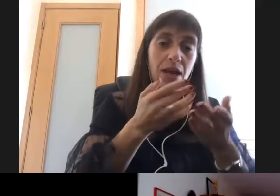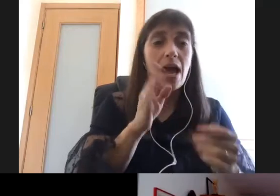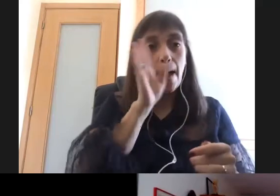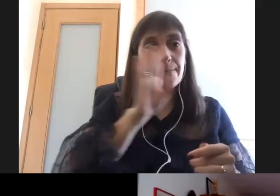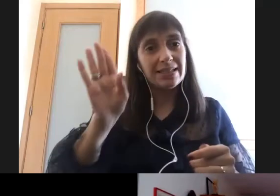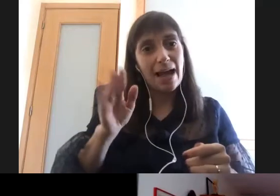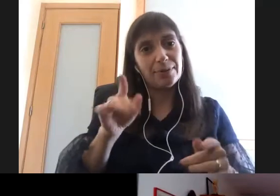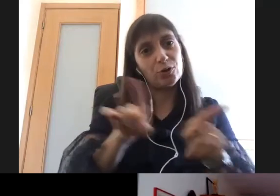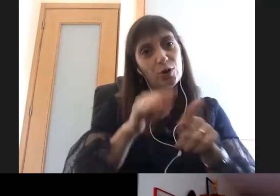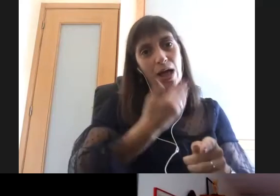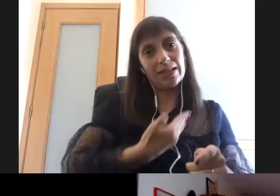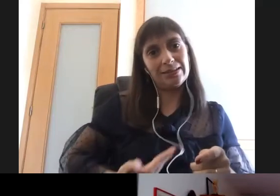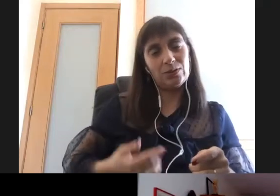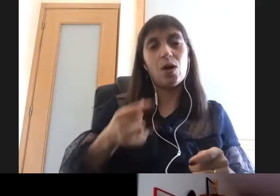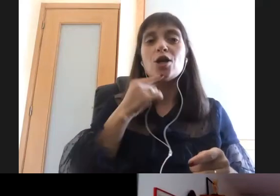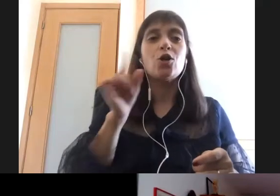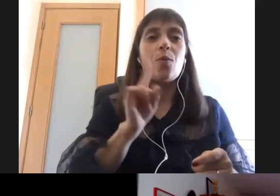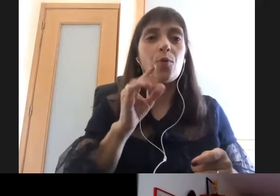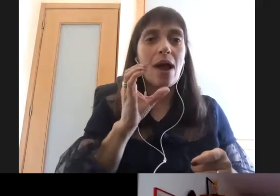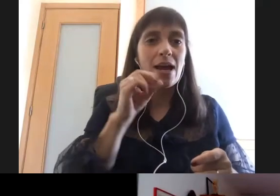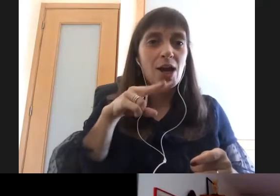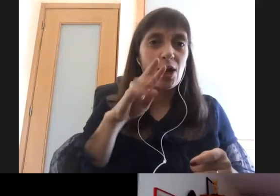chamar isso não de conservadorismo, mas de liberalismo.